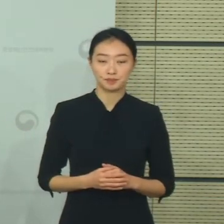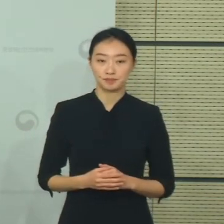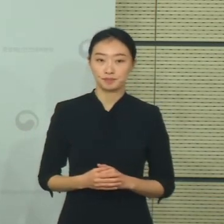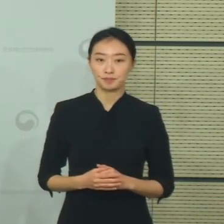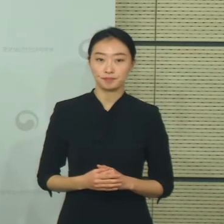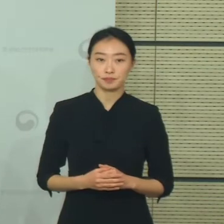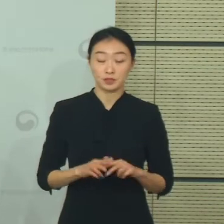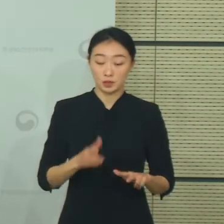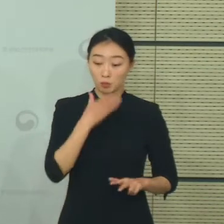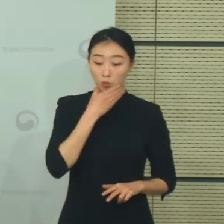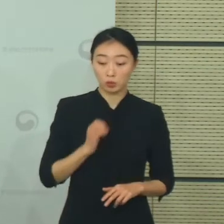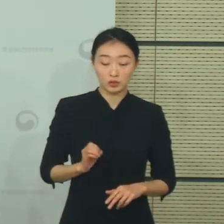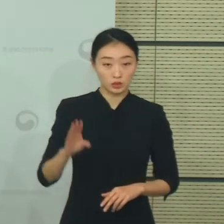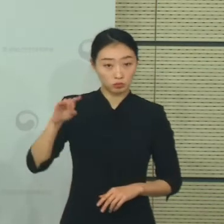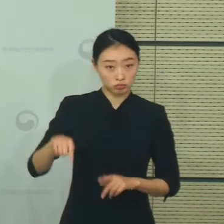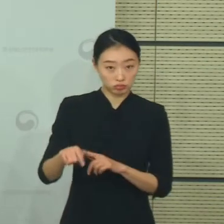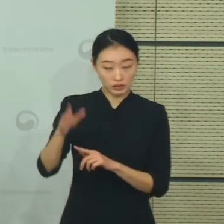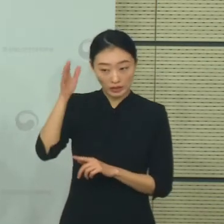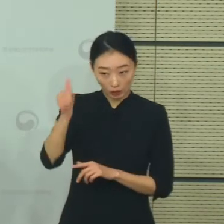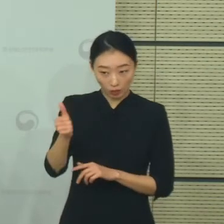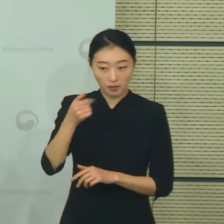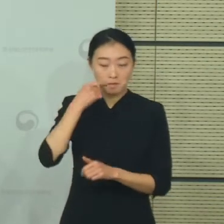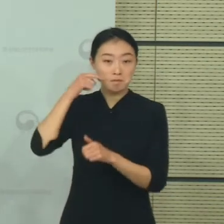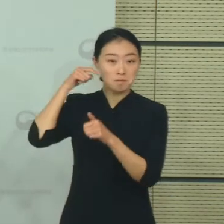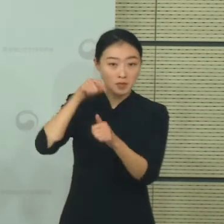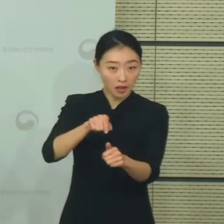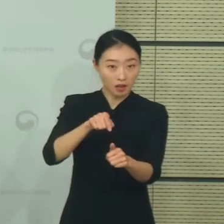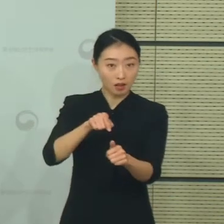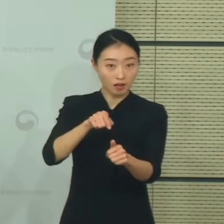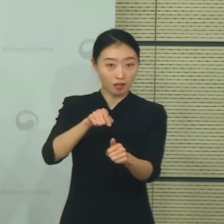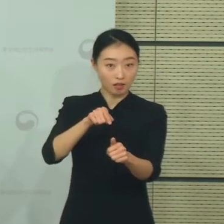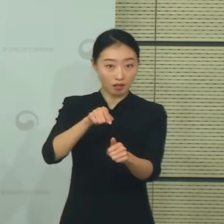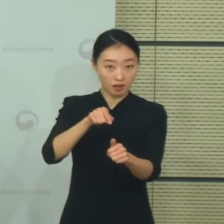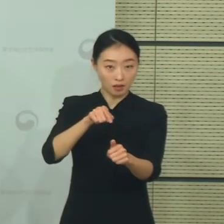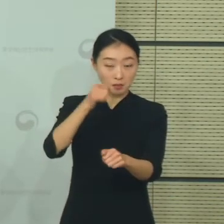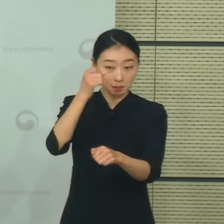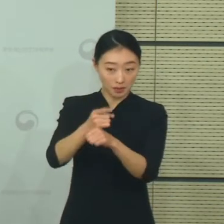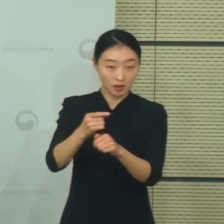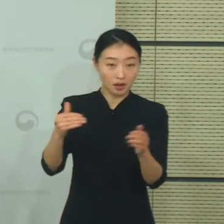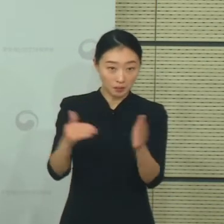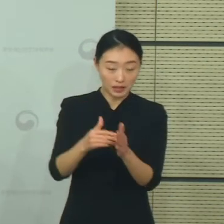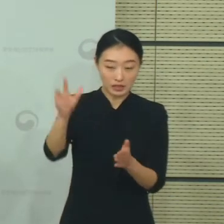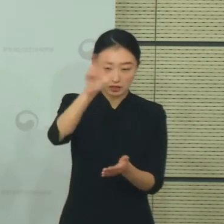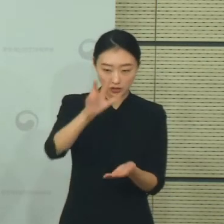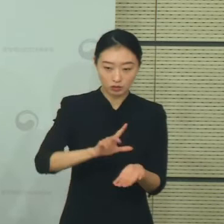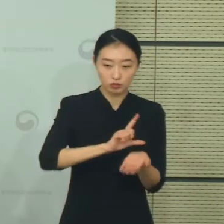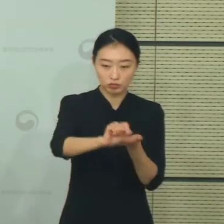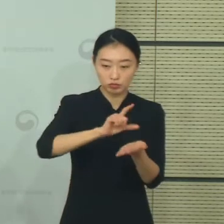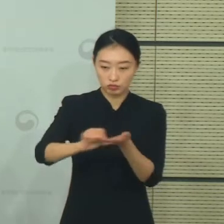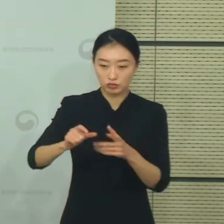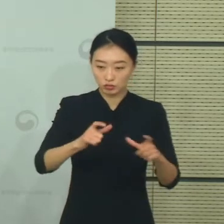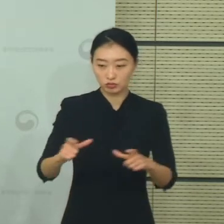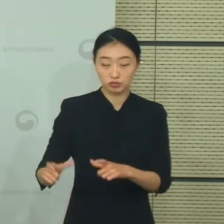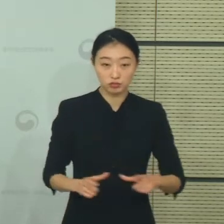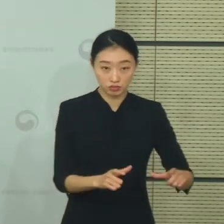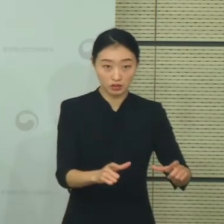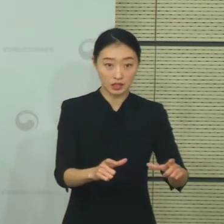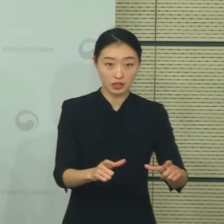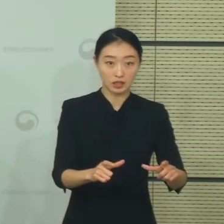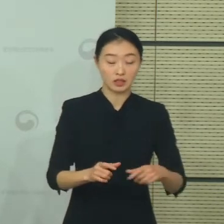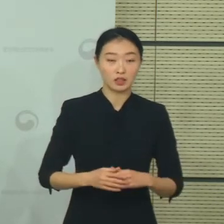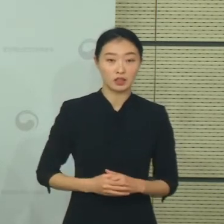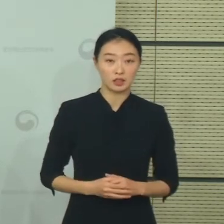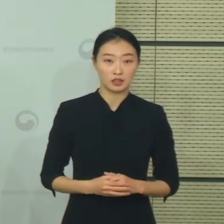지금 보건복지부 장관 명의로 일단 행정 명령이 내려갔고요. 각 지자체 시도별로 내려갔습니다. 그래서 각